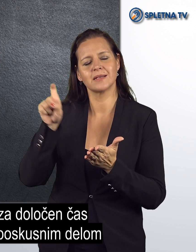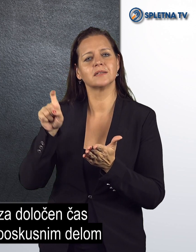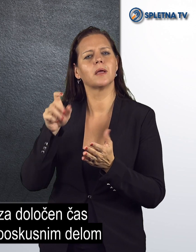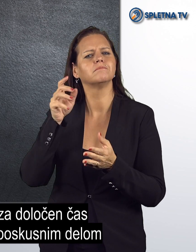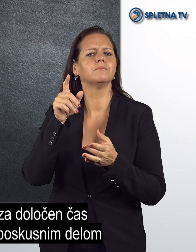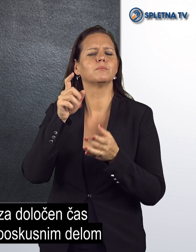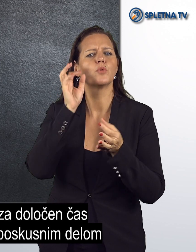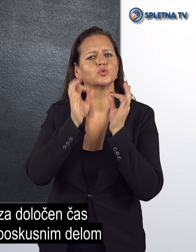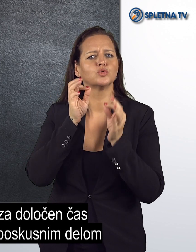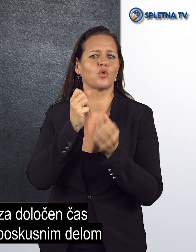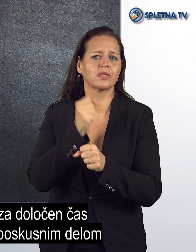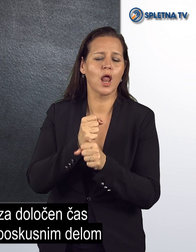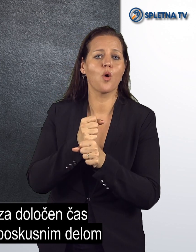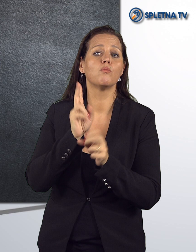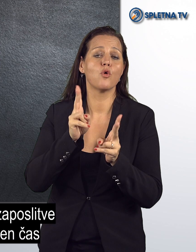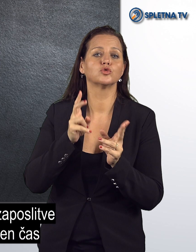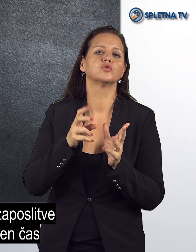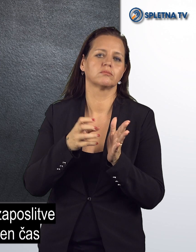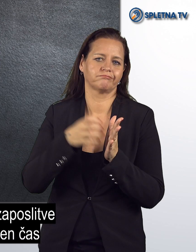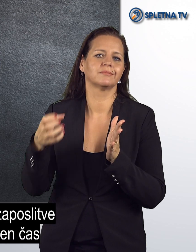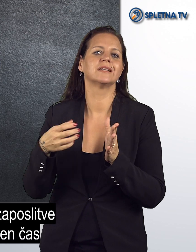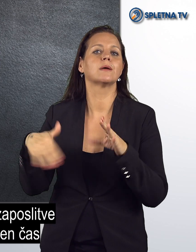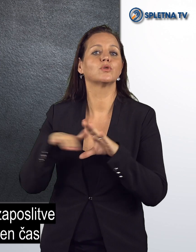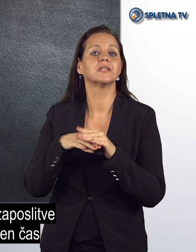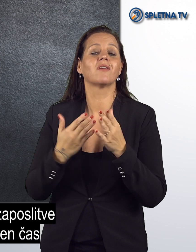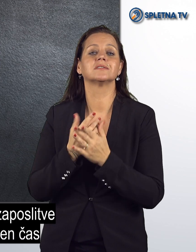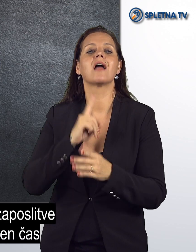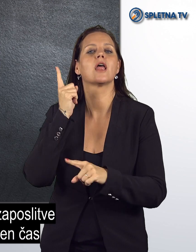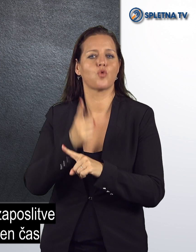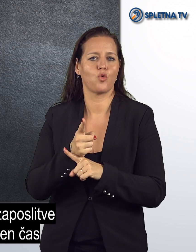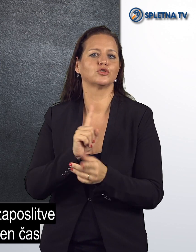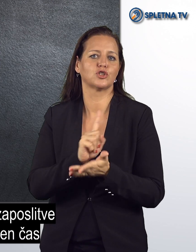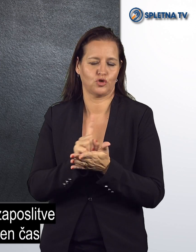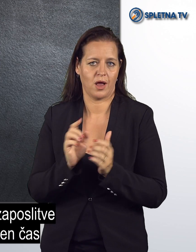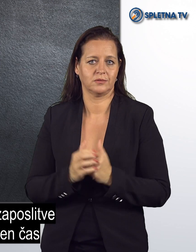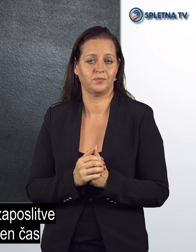z možnostjo zaposlitve za nedoločen čas.